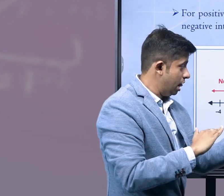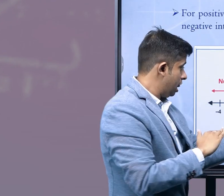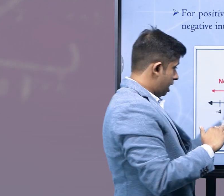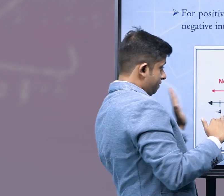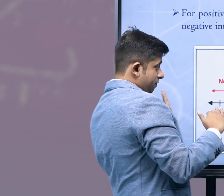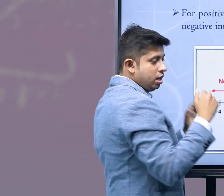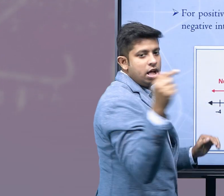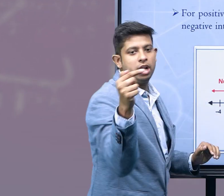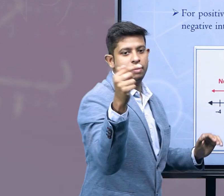हैं।